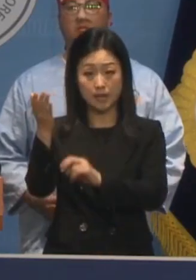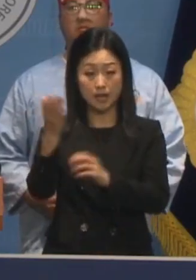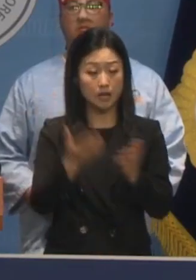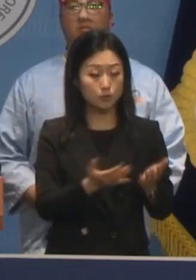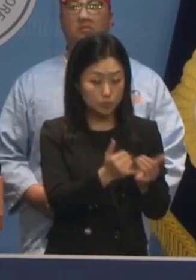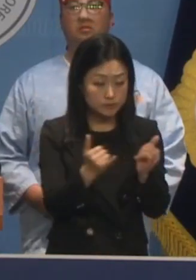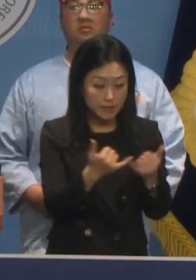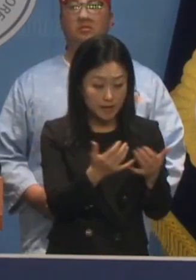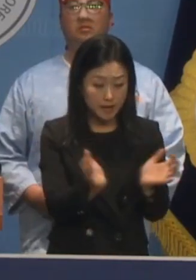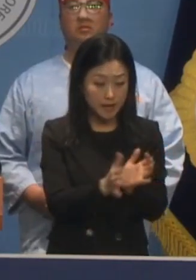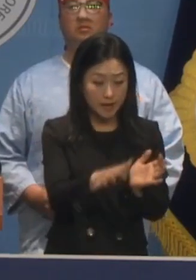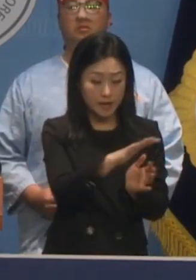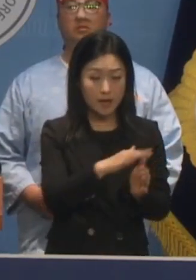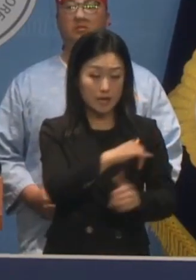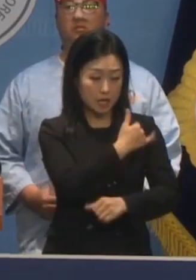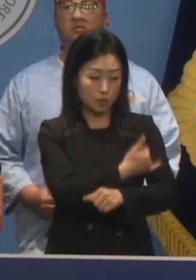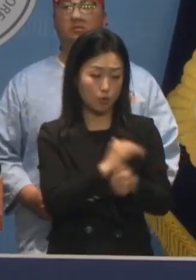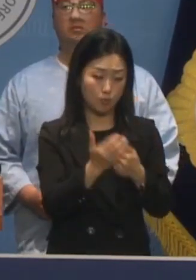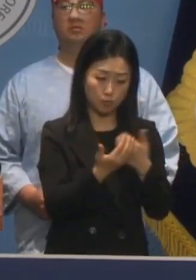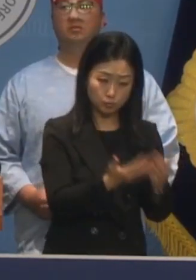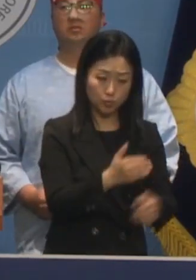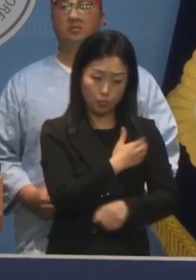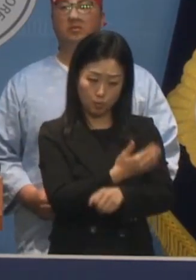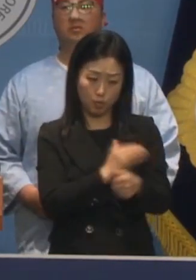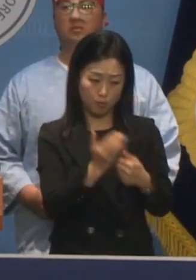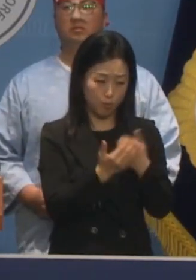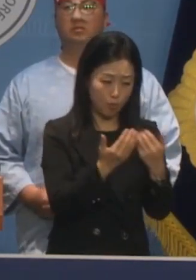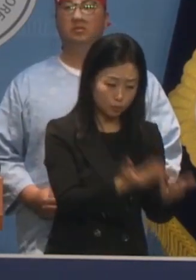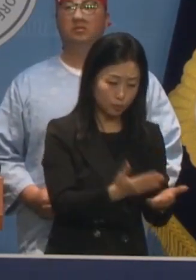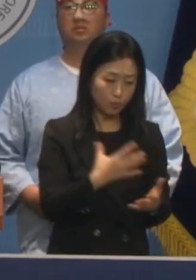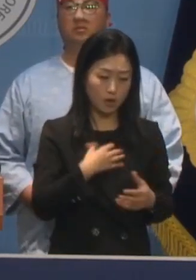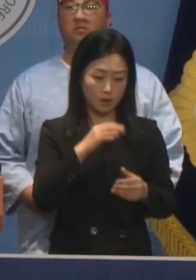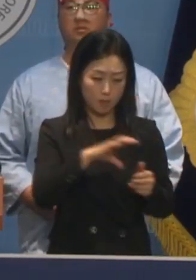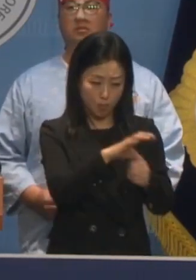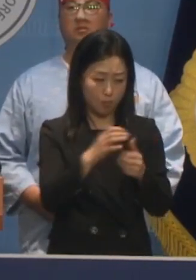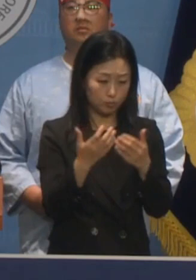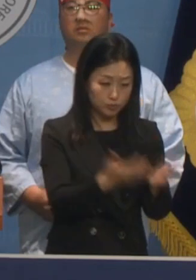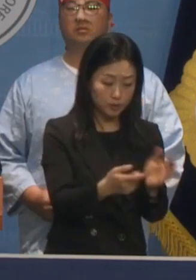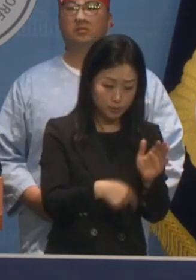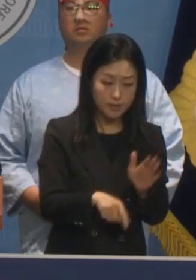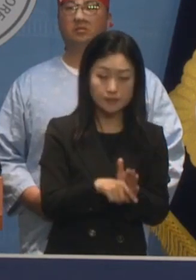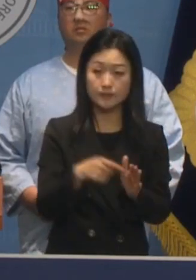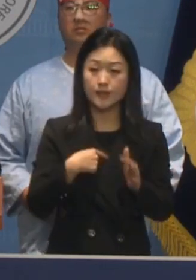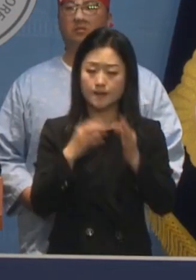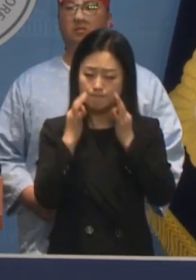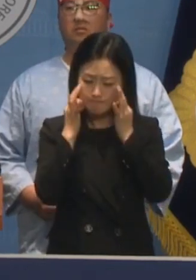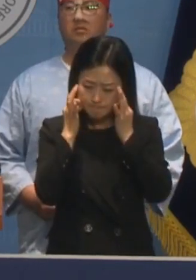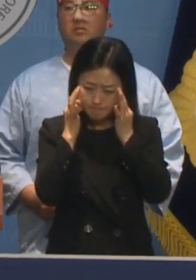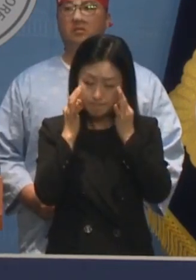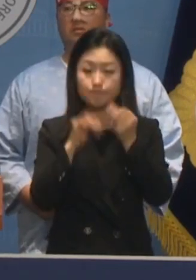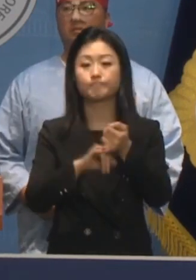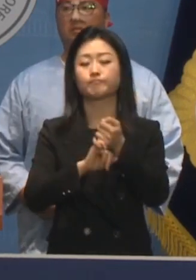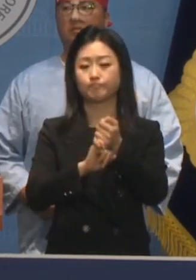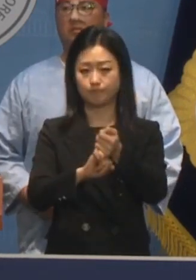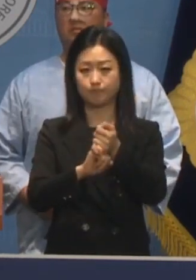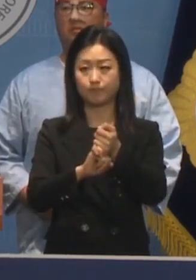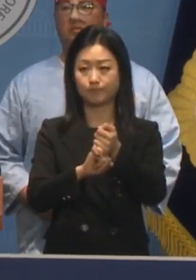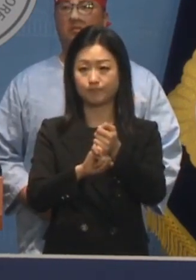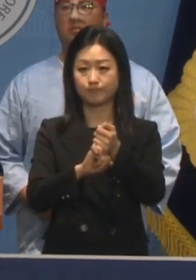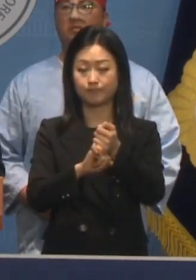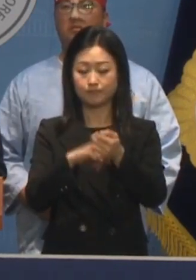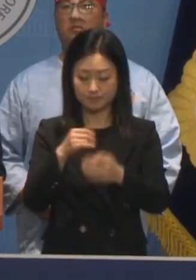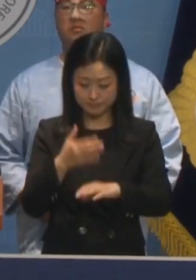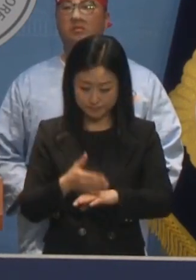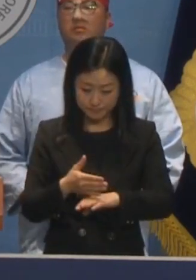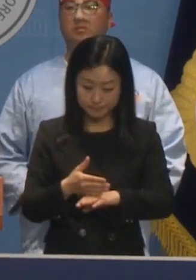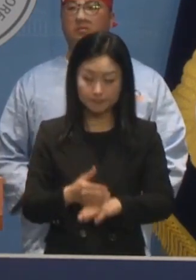노동자들의 인권을 보호하고 정당한 권리와 안전을 보장받을 수 있도록 끝까지 연대의 끈을 놓지 않겠습니다.